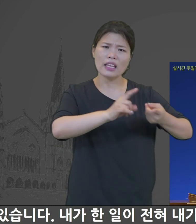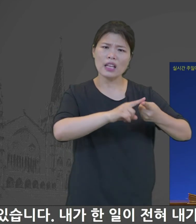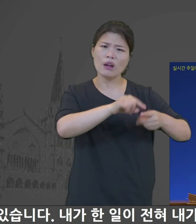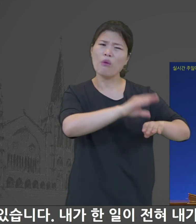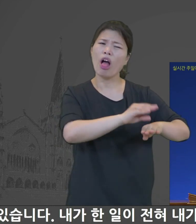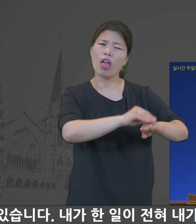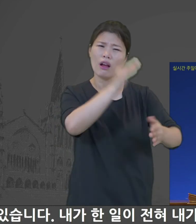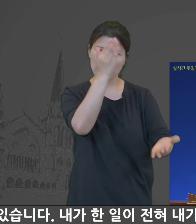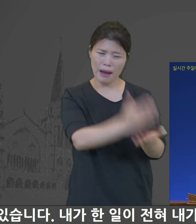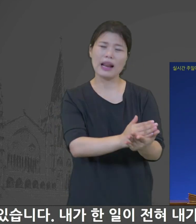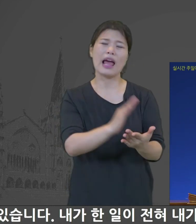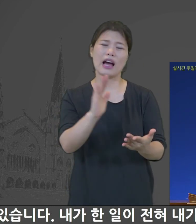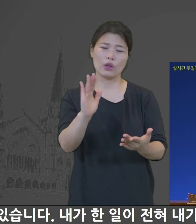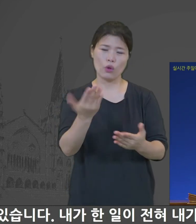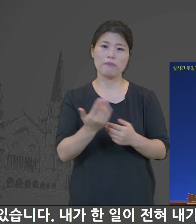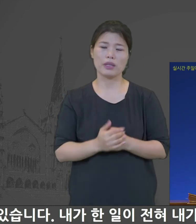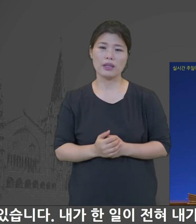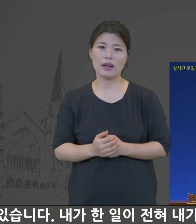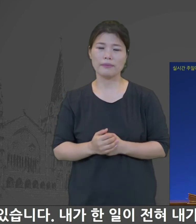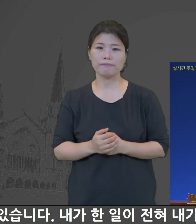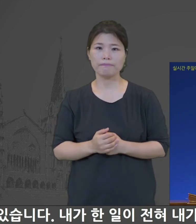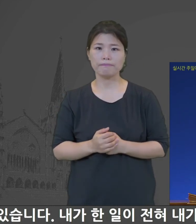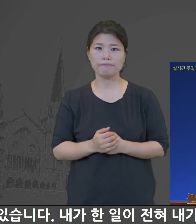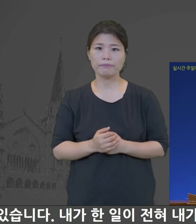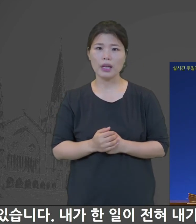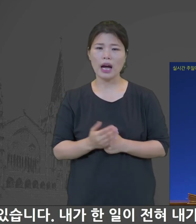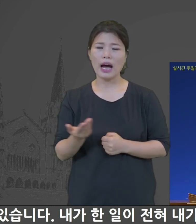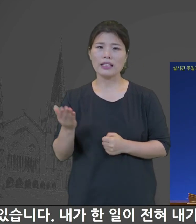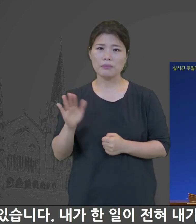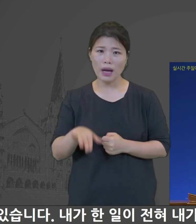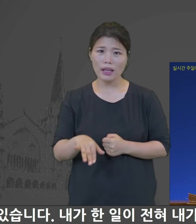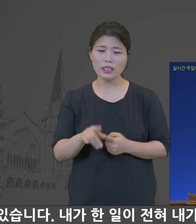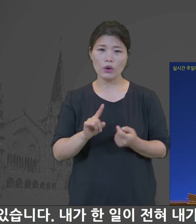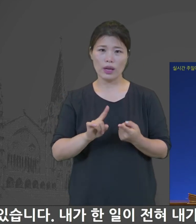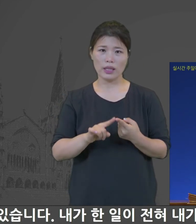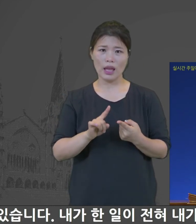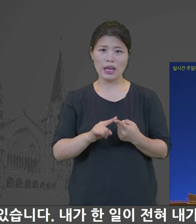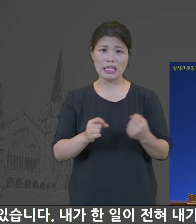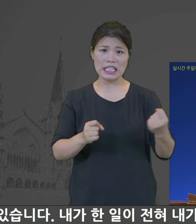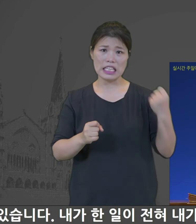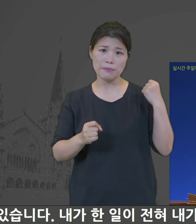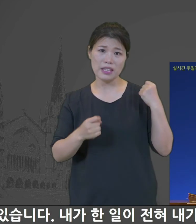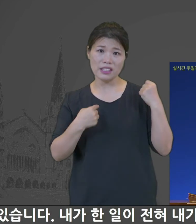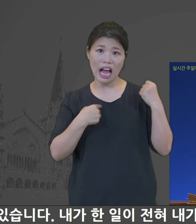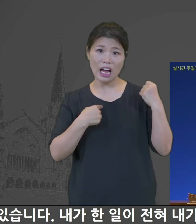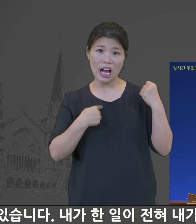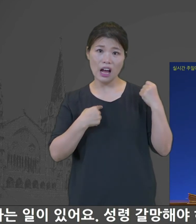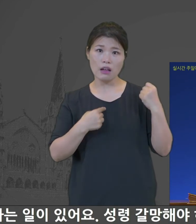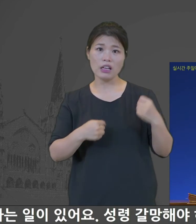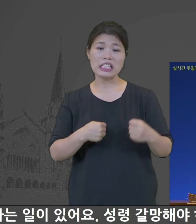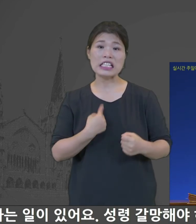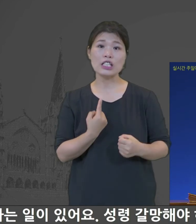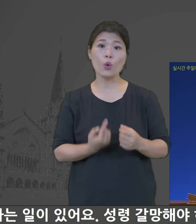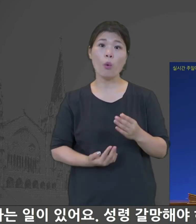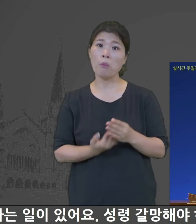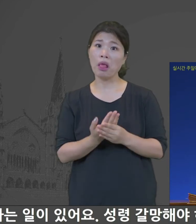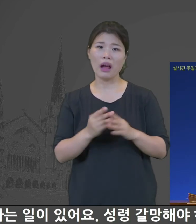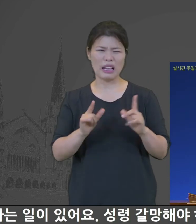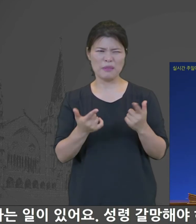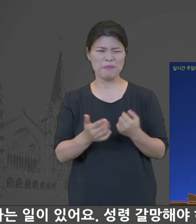됩니다. 그런데 그 힘들이 나에게서 온 게 아니고 어디서